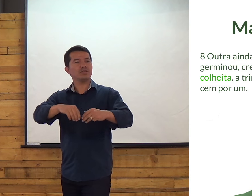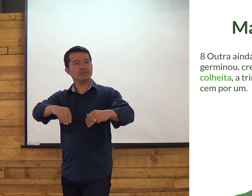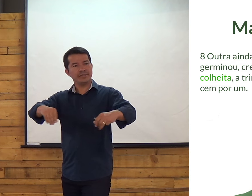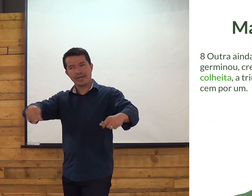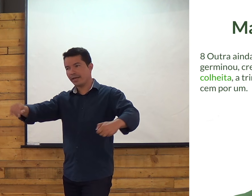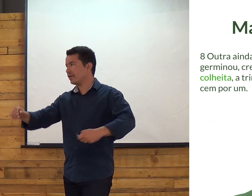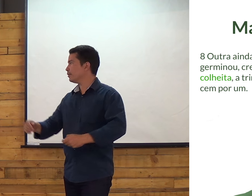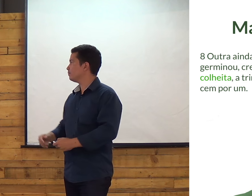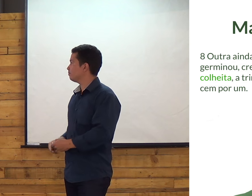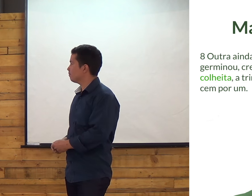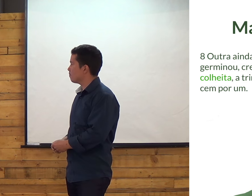O que que é a boa terra?